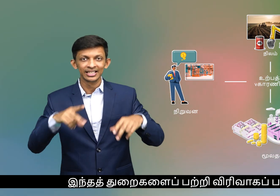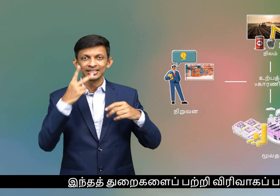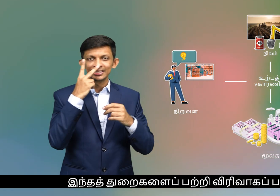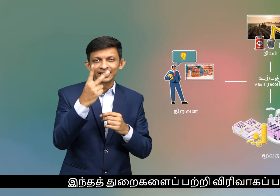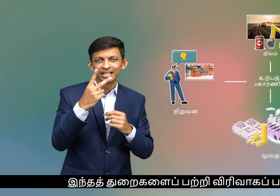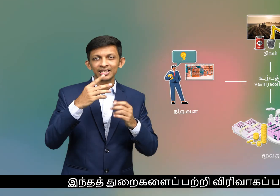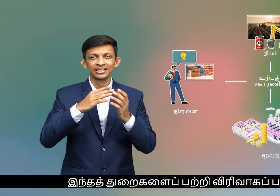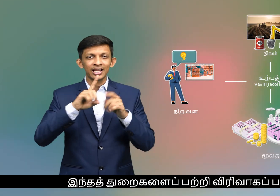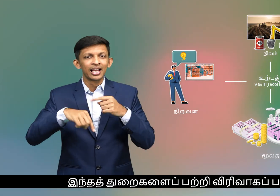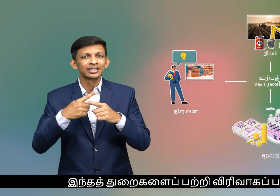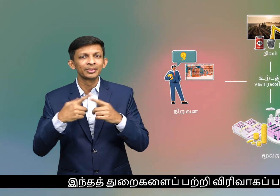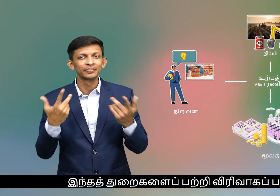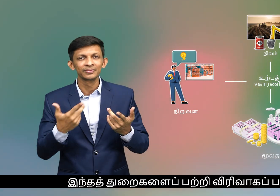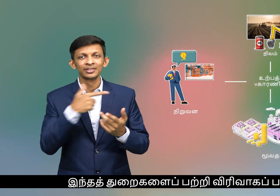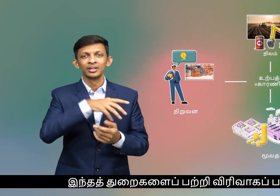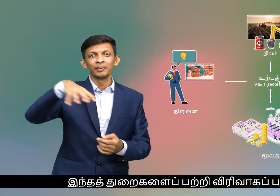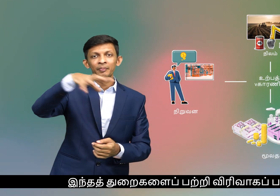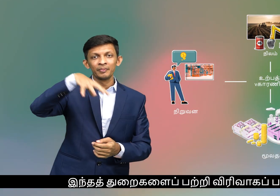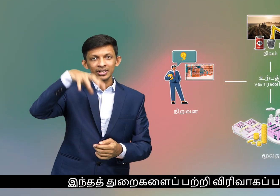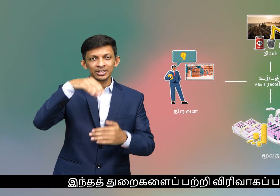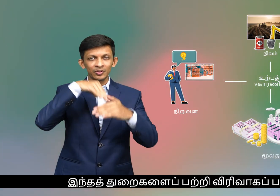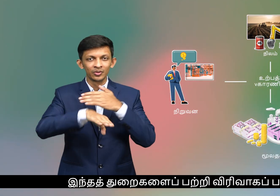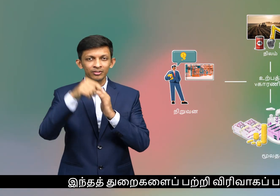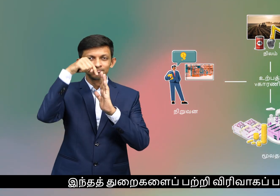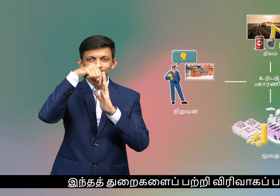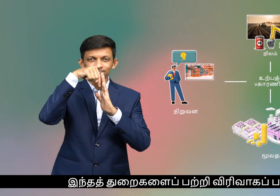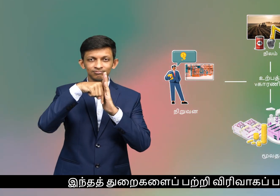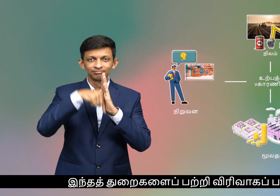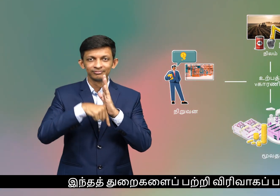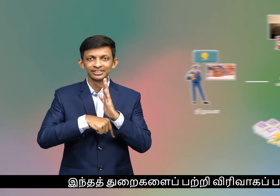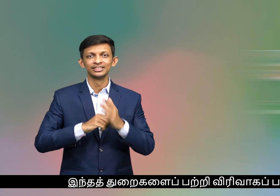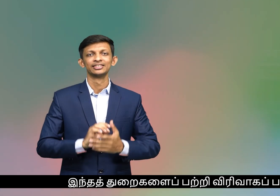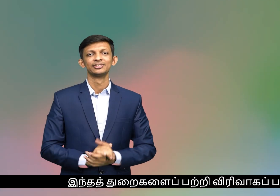இந்த துறைகளைப் பற்றி விரிவாக பார்ப்போம்.